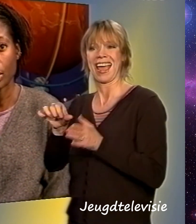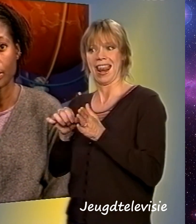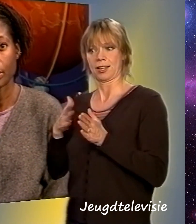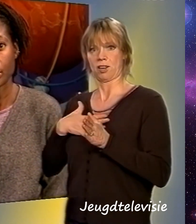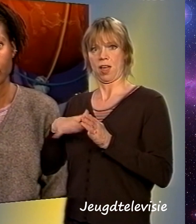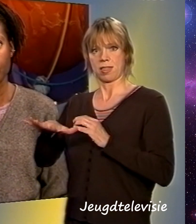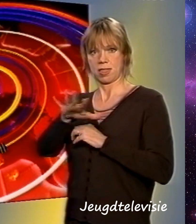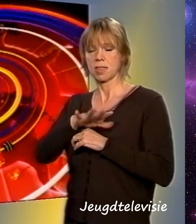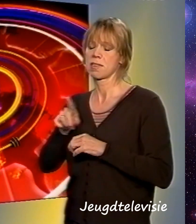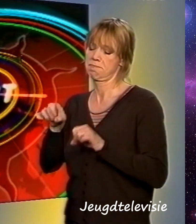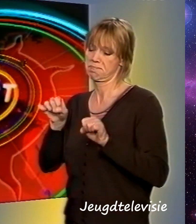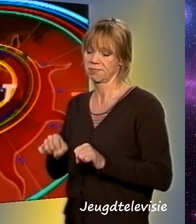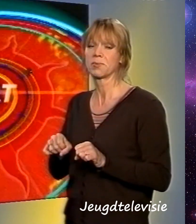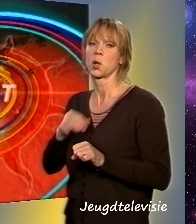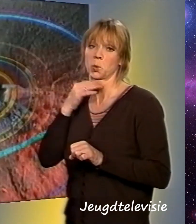gaat worden